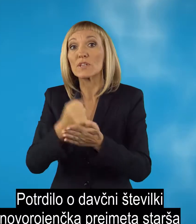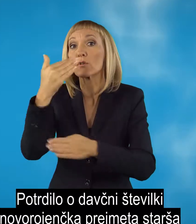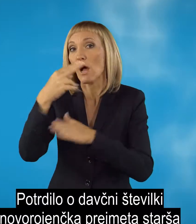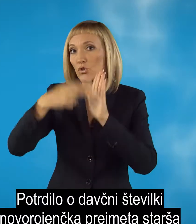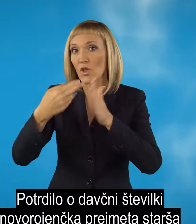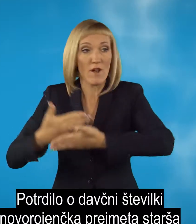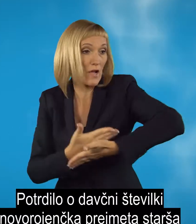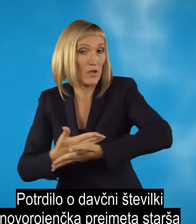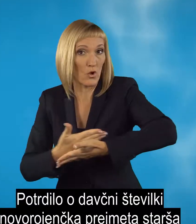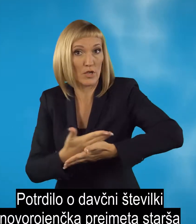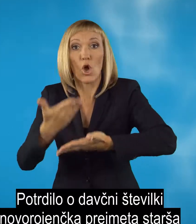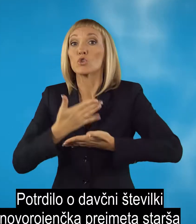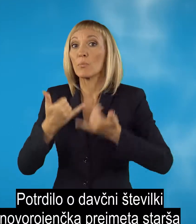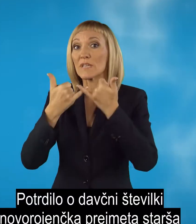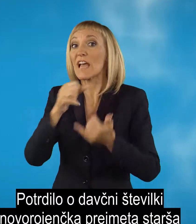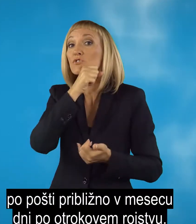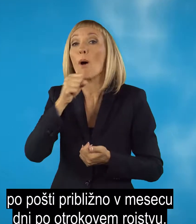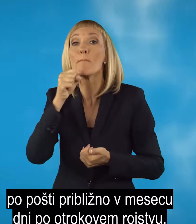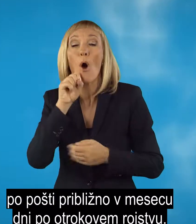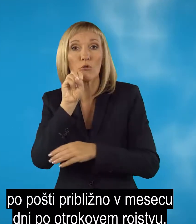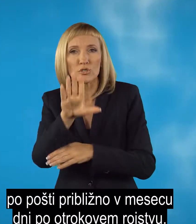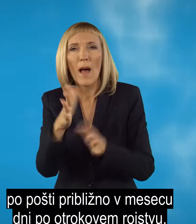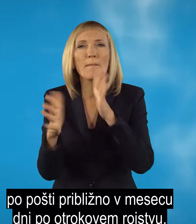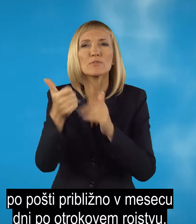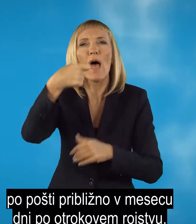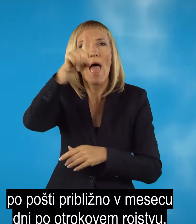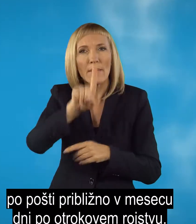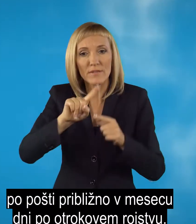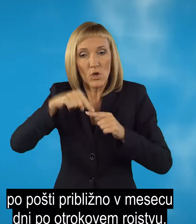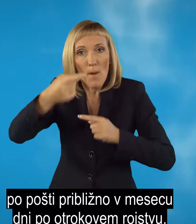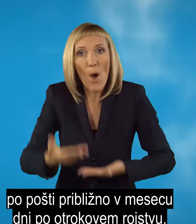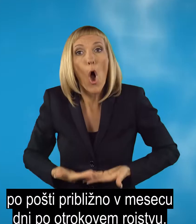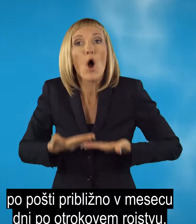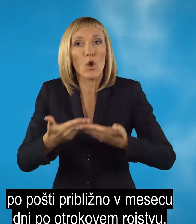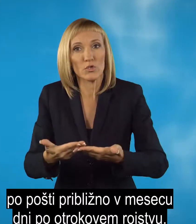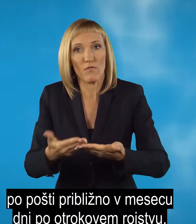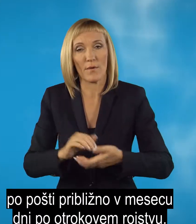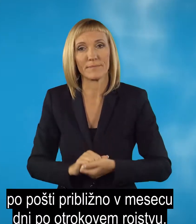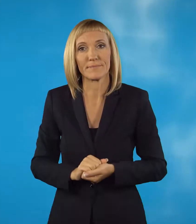številki novorojenčka prejmeta starša po pošti približno v mesecu dni po otrokovem rojstvu.